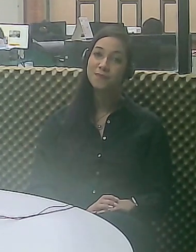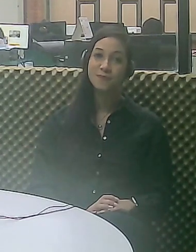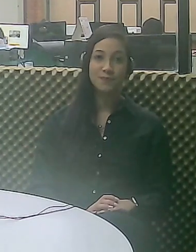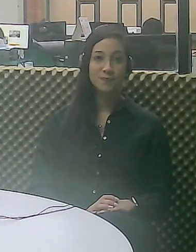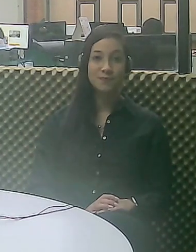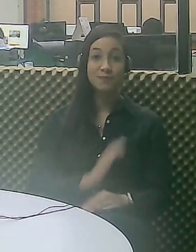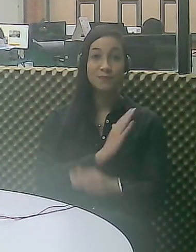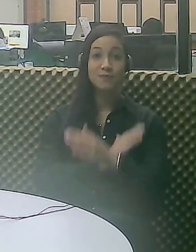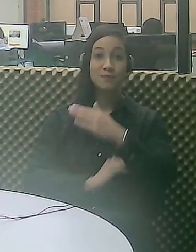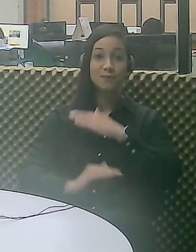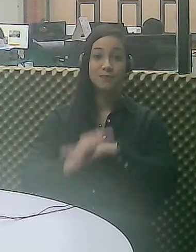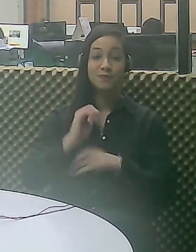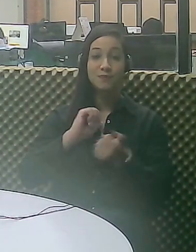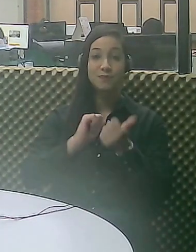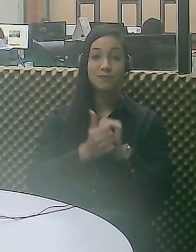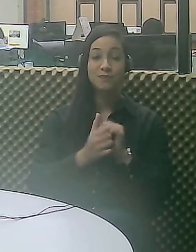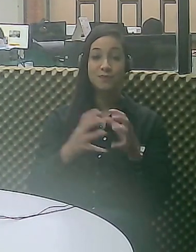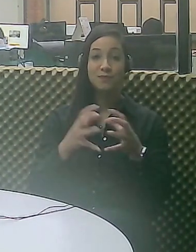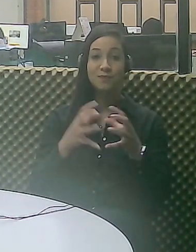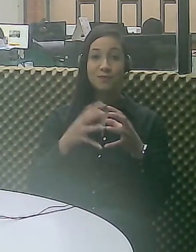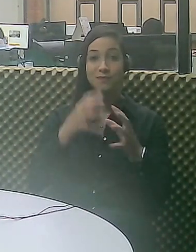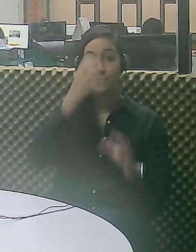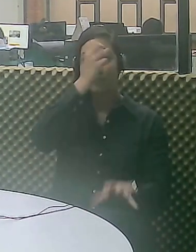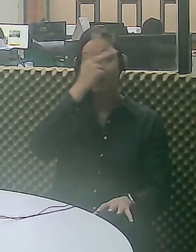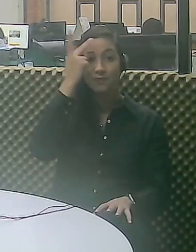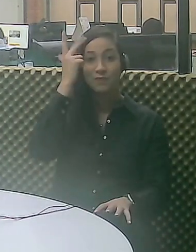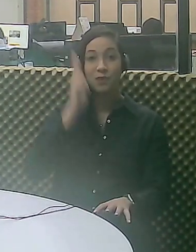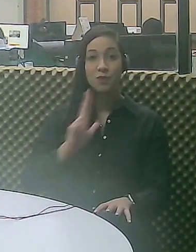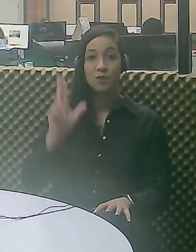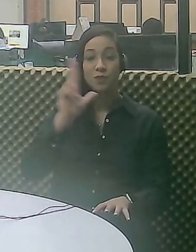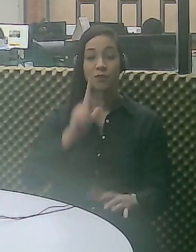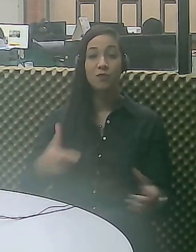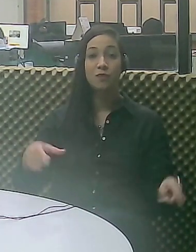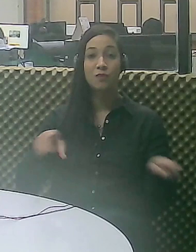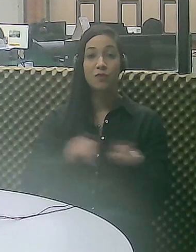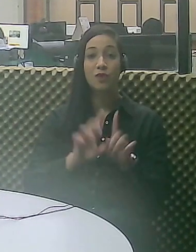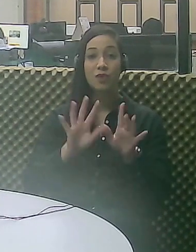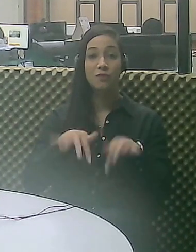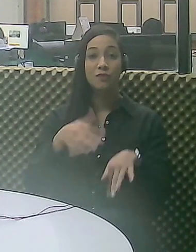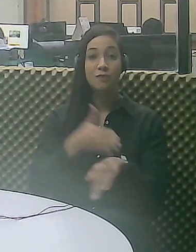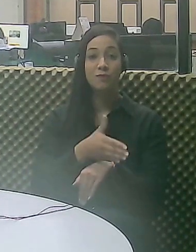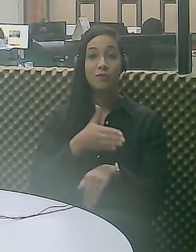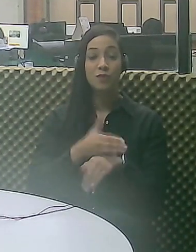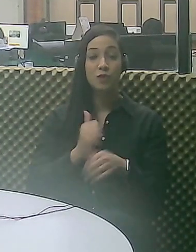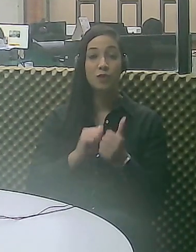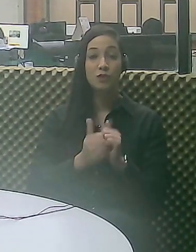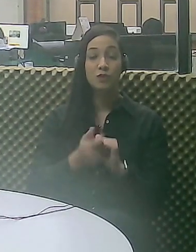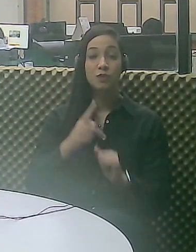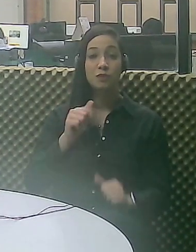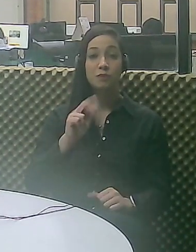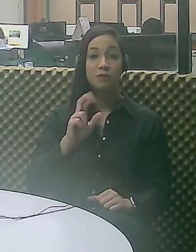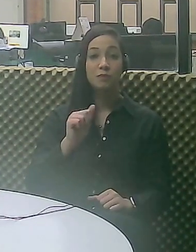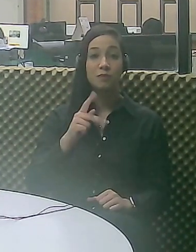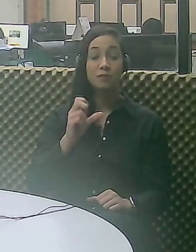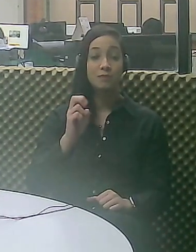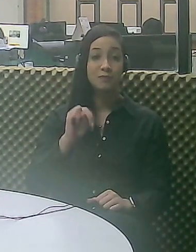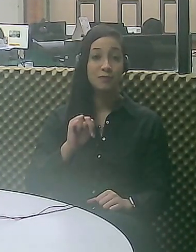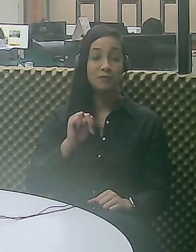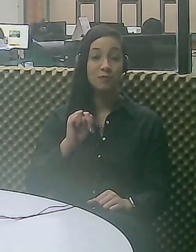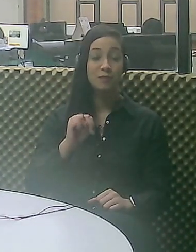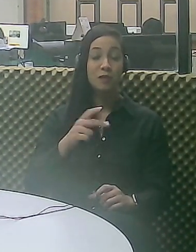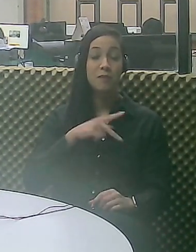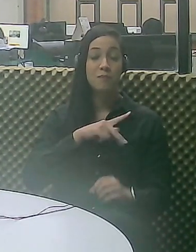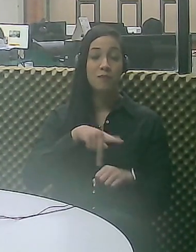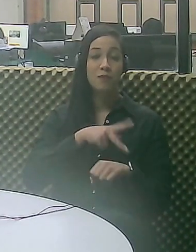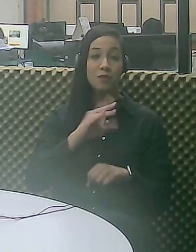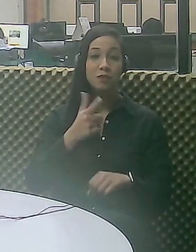Para atletas das equipes da Prefeitura de Uberlândia e parceiros, encerraram sua participação nos Jogos Parapan-Americanos do Chile